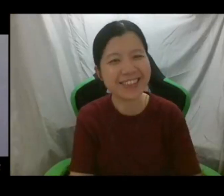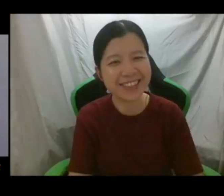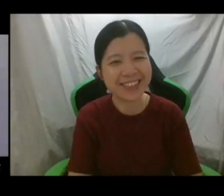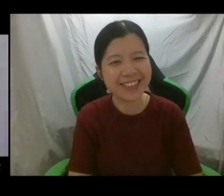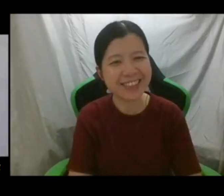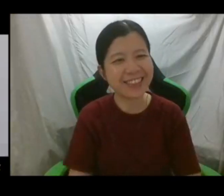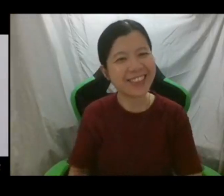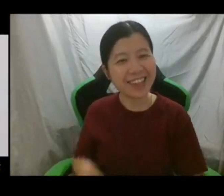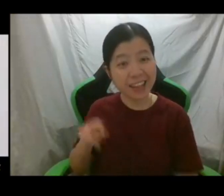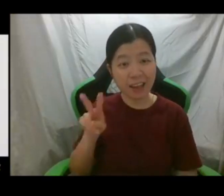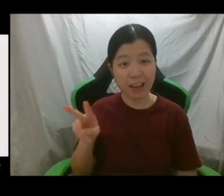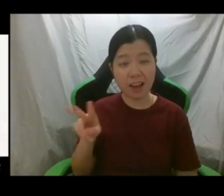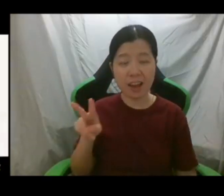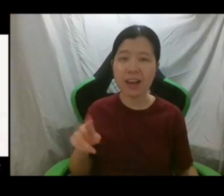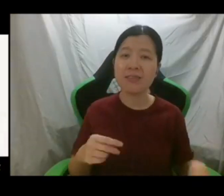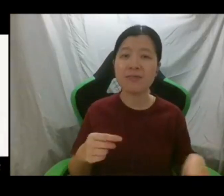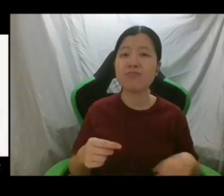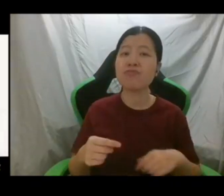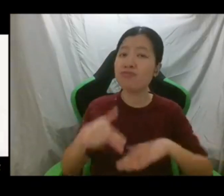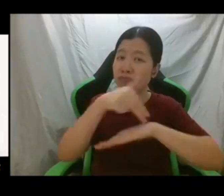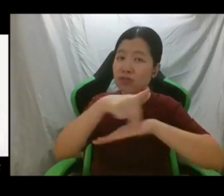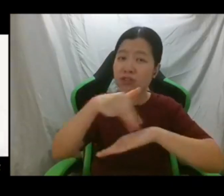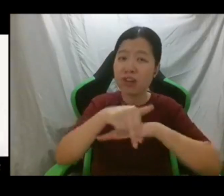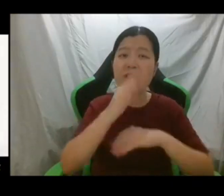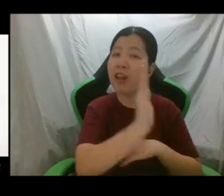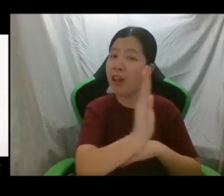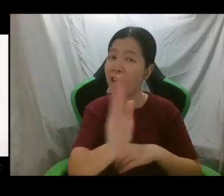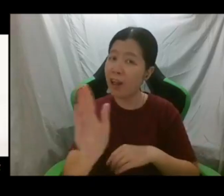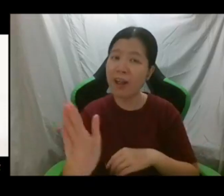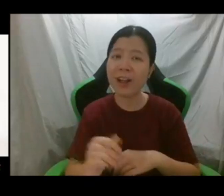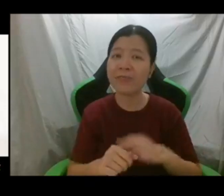你睇下，有好多唔同款式㗎。